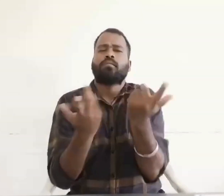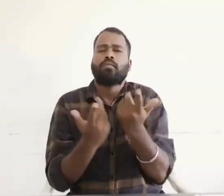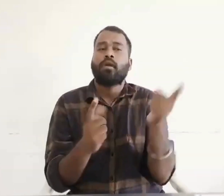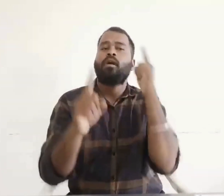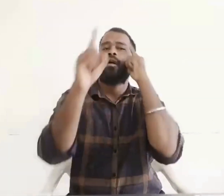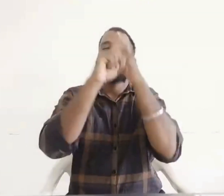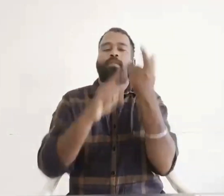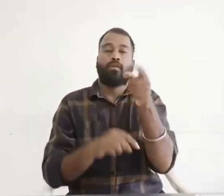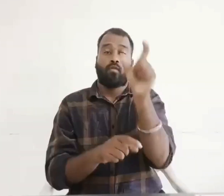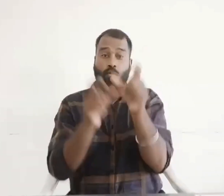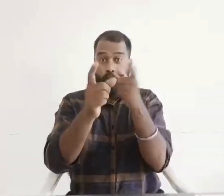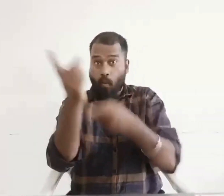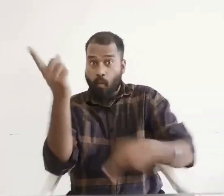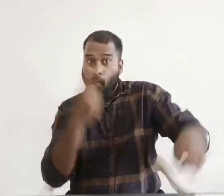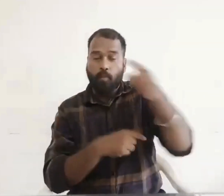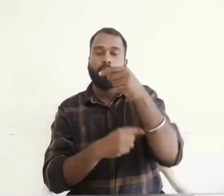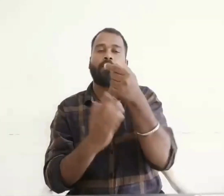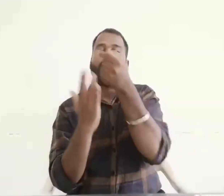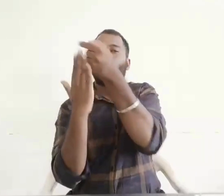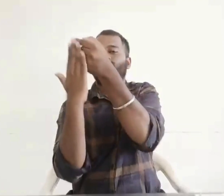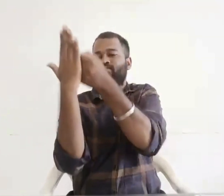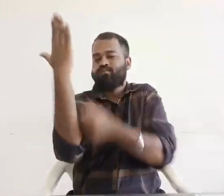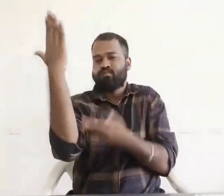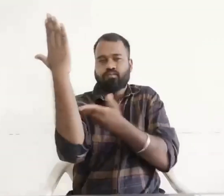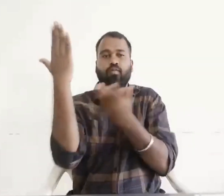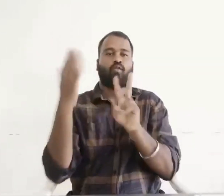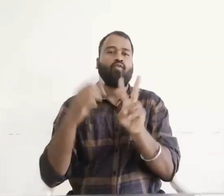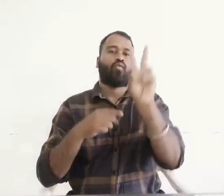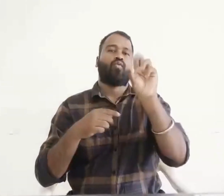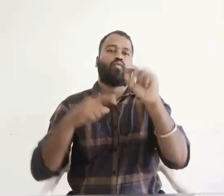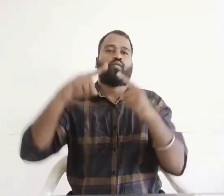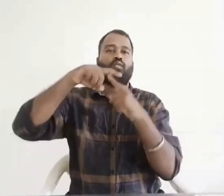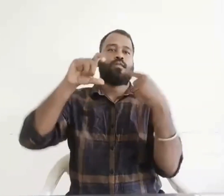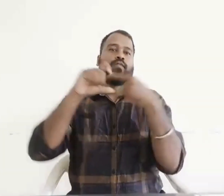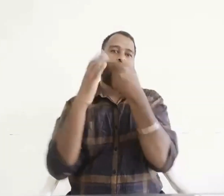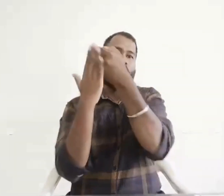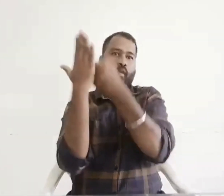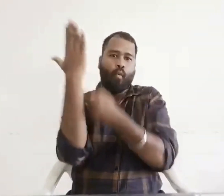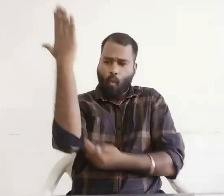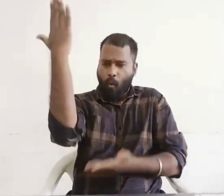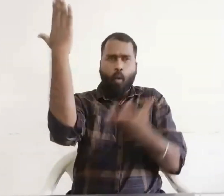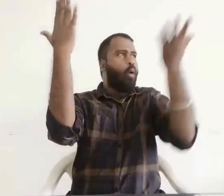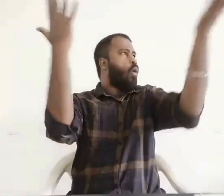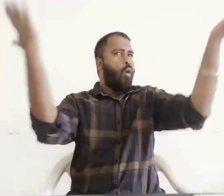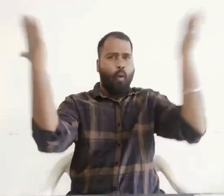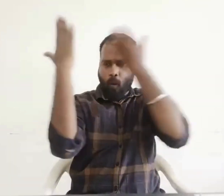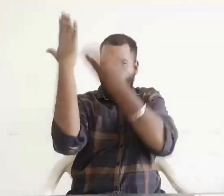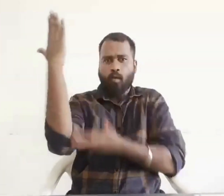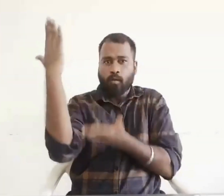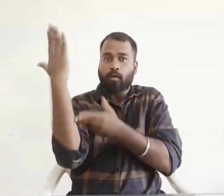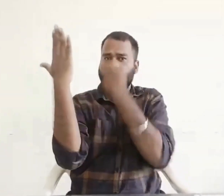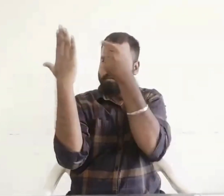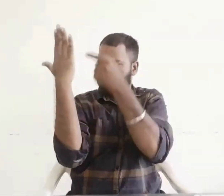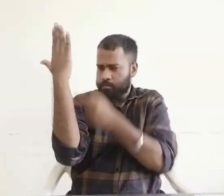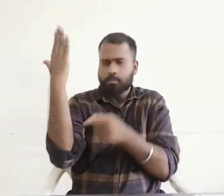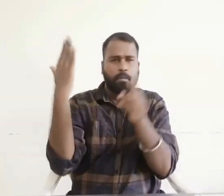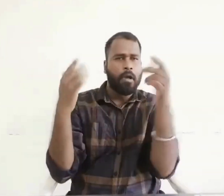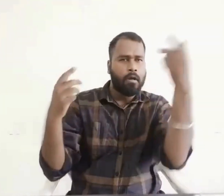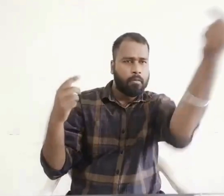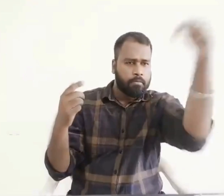సరైన, ఖచ్చితమైన ఓటర్ జాబితాను రూపొందించడం, అర్హులైన ప్రతి ఓటర్కి అవకాశం కల్పించడం,